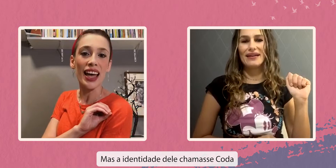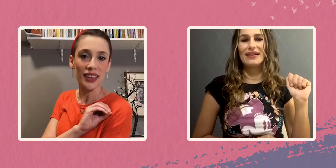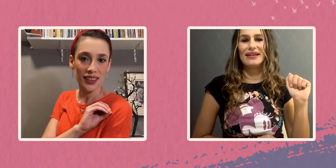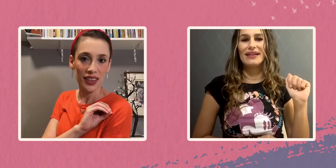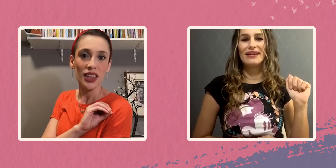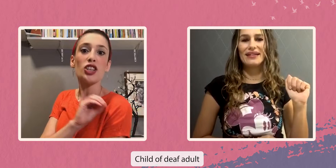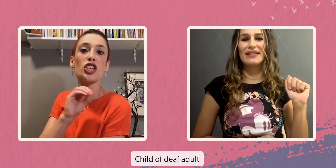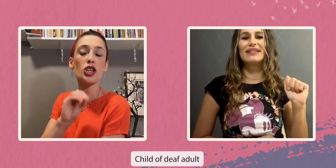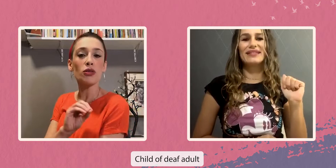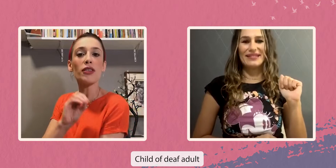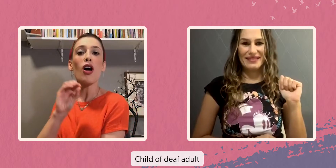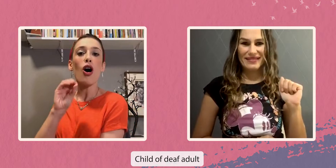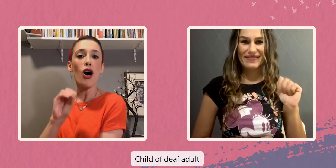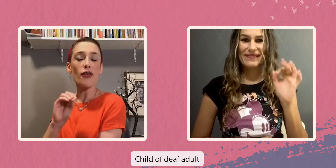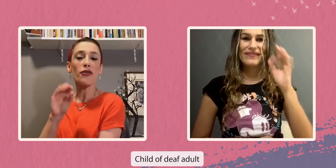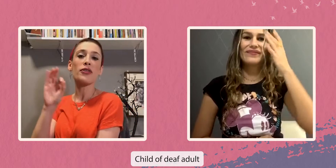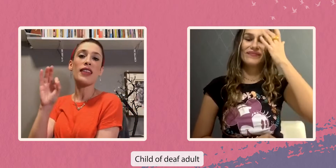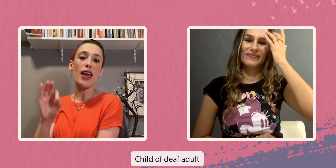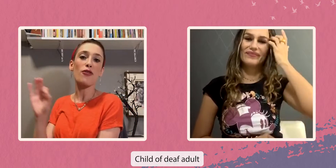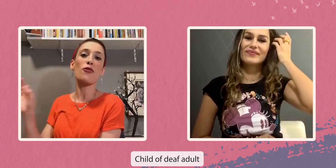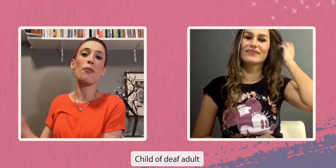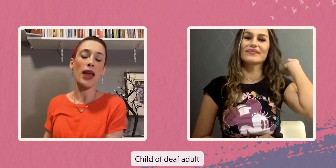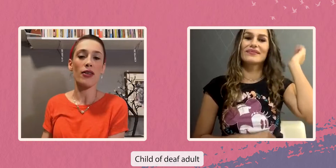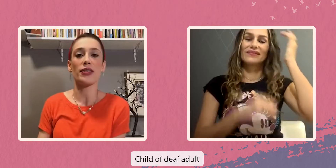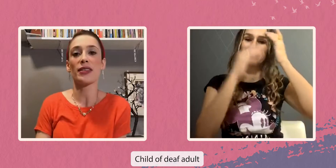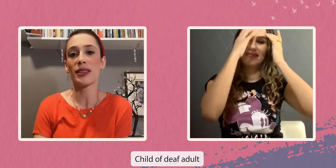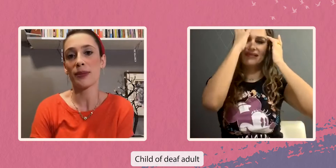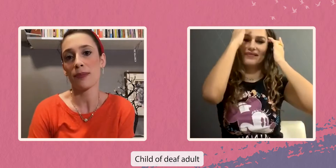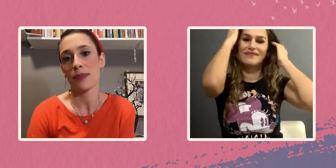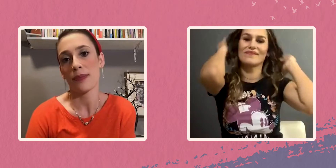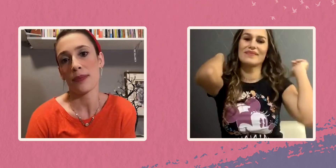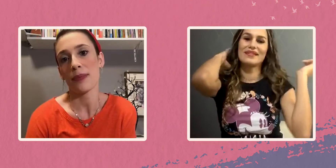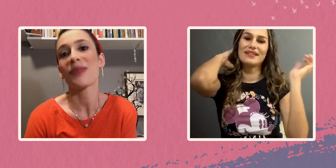foda. Children of Deaf People.